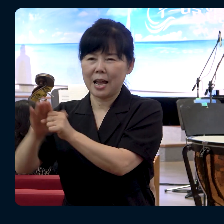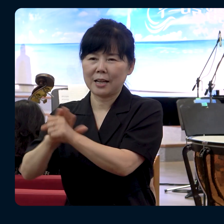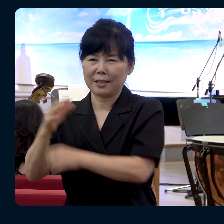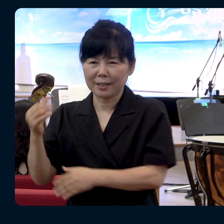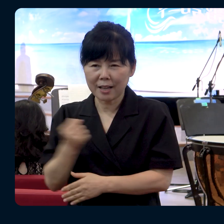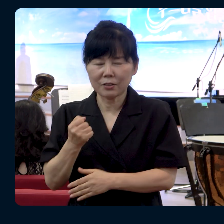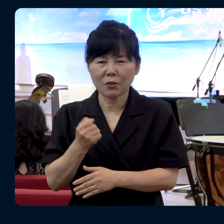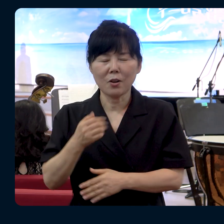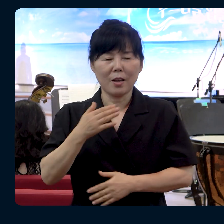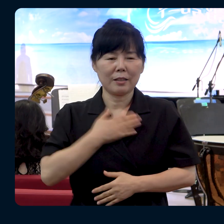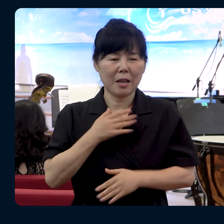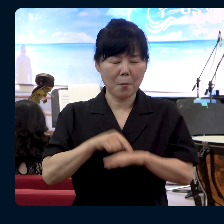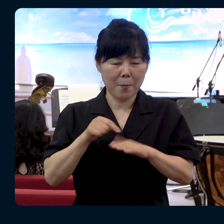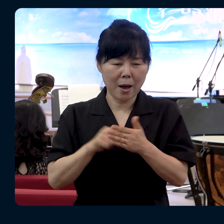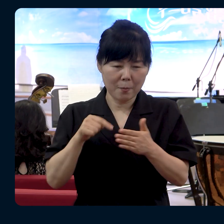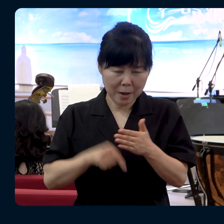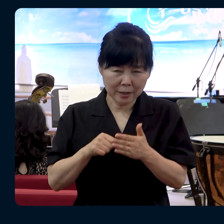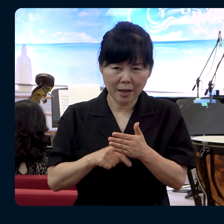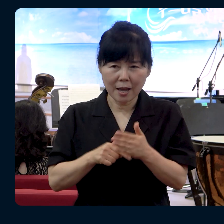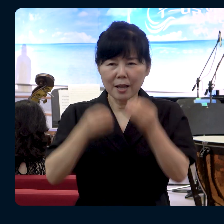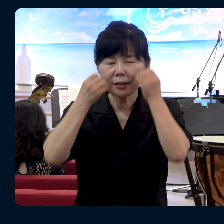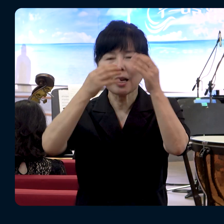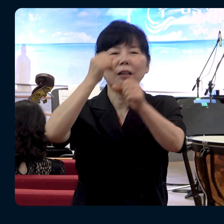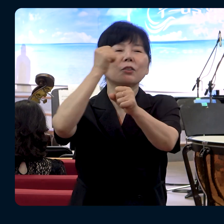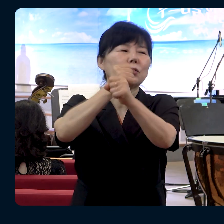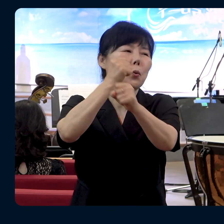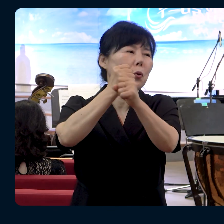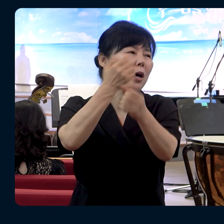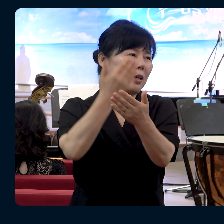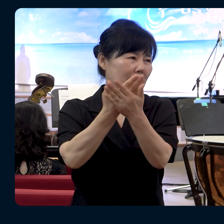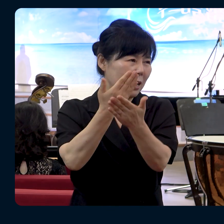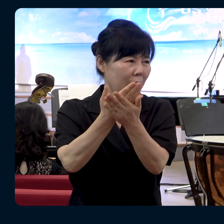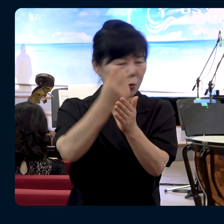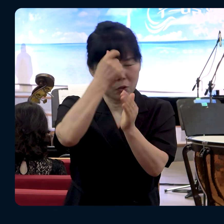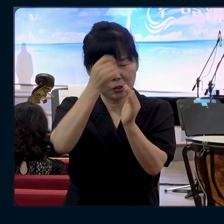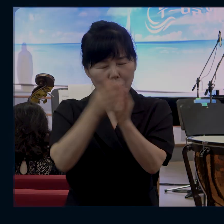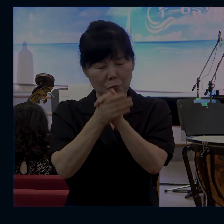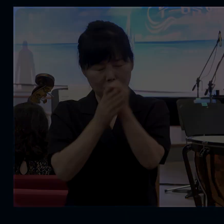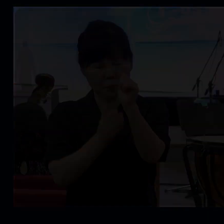가운데 넘칠 수 있도록 우리 주님 앞에 기도하며 잠시 나아가겠습니다. 함께 기도하겠습니다.